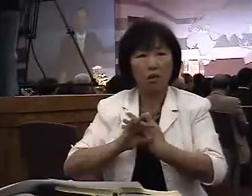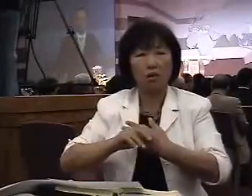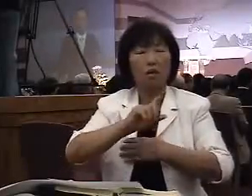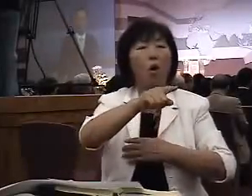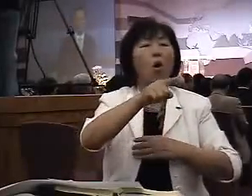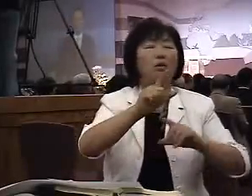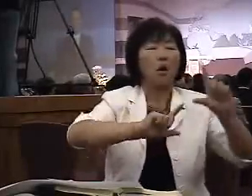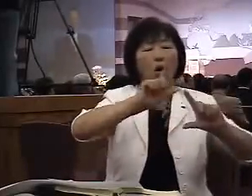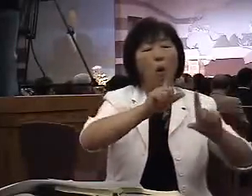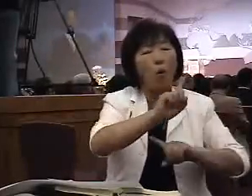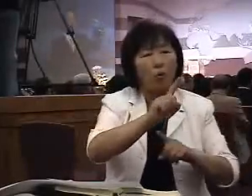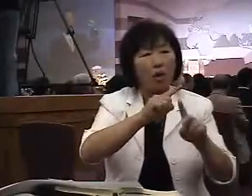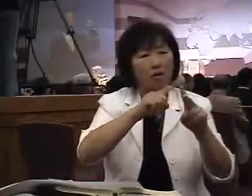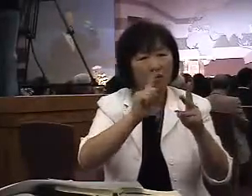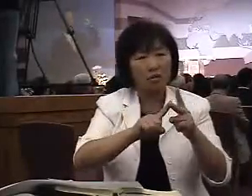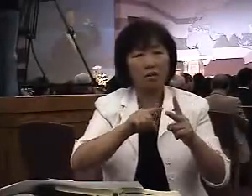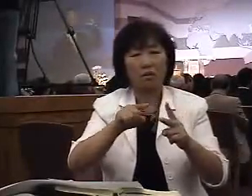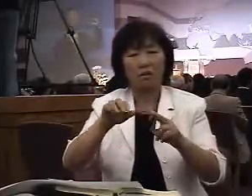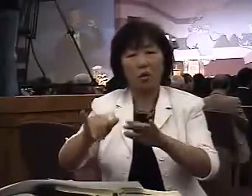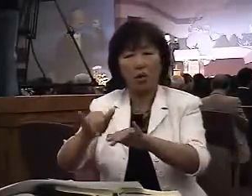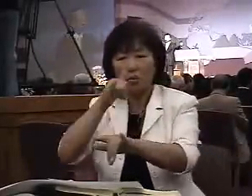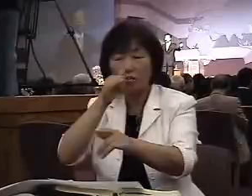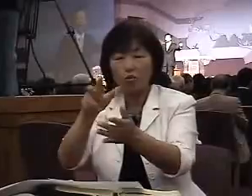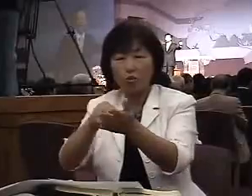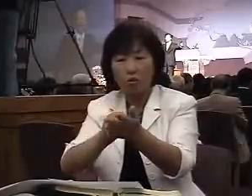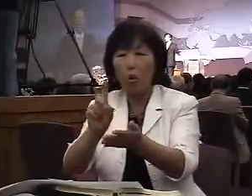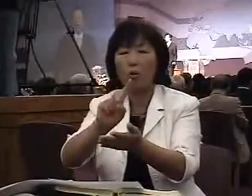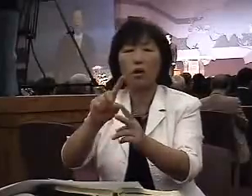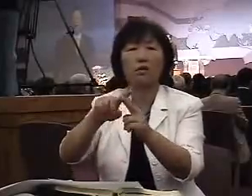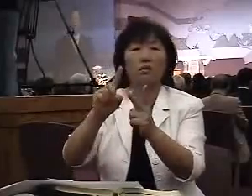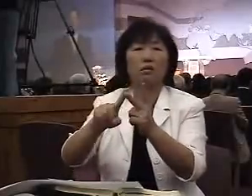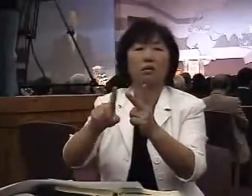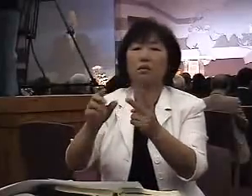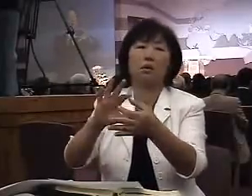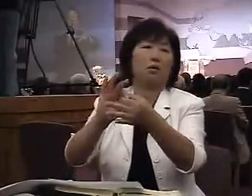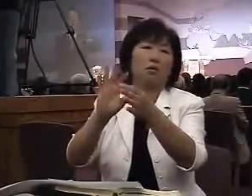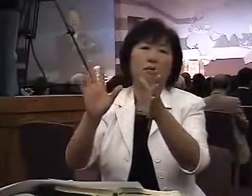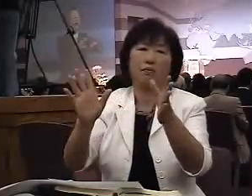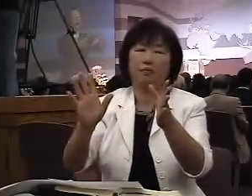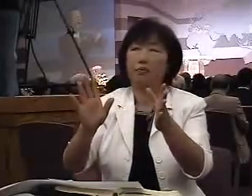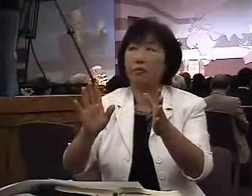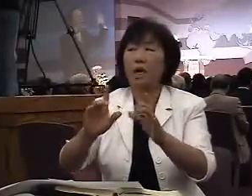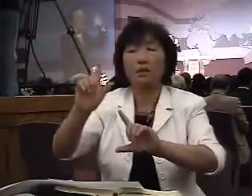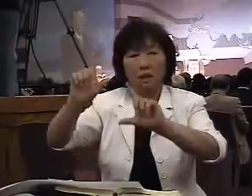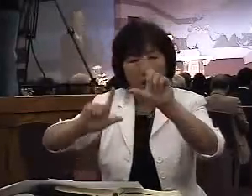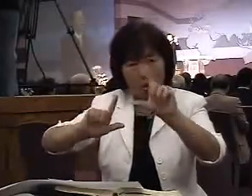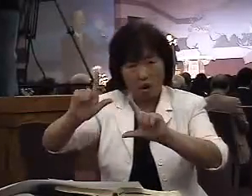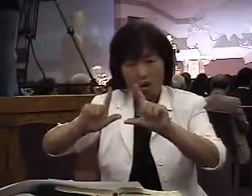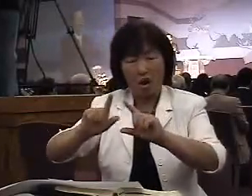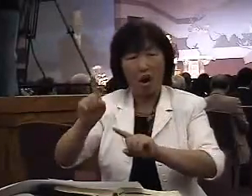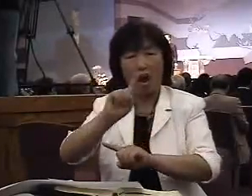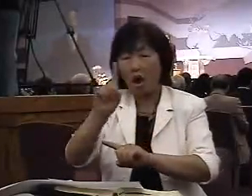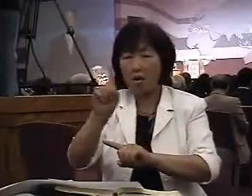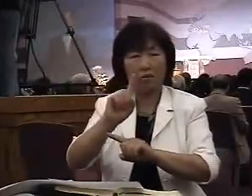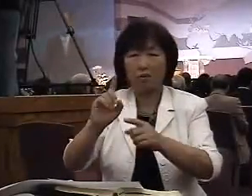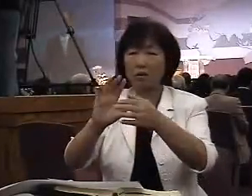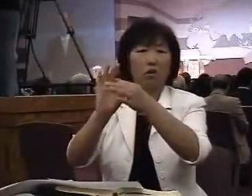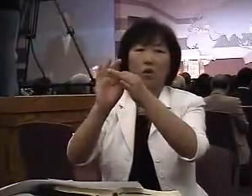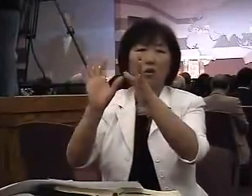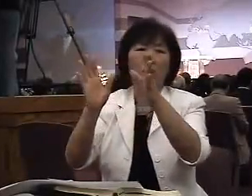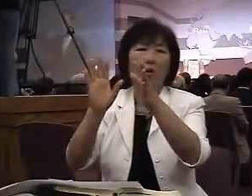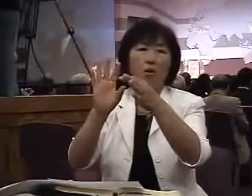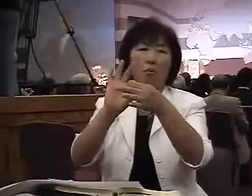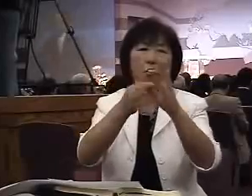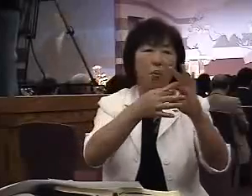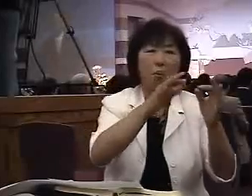상황이 어떠하든지 네가 지금 처해 있는 문제가 어떠하든지 상관없다. 이것은 상황과 아무런 연결이 없는 것이고